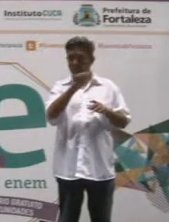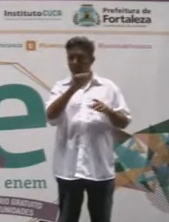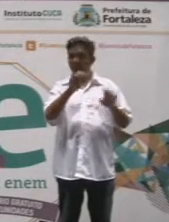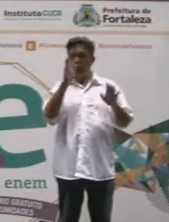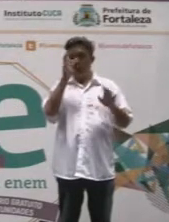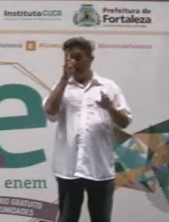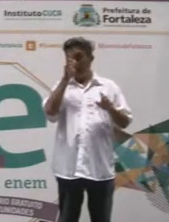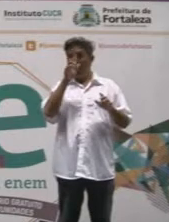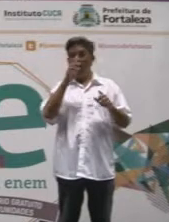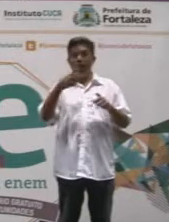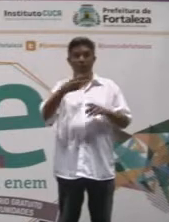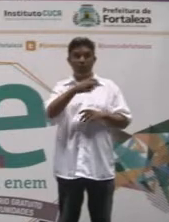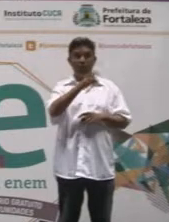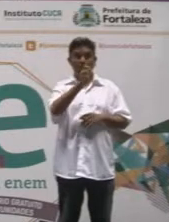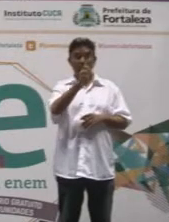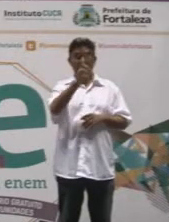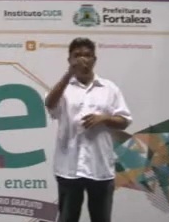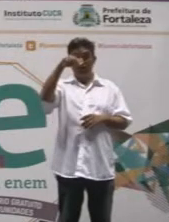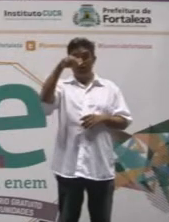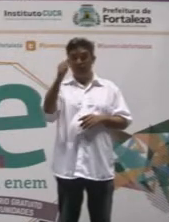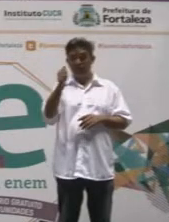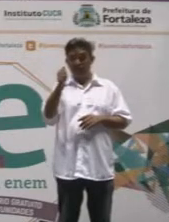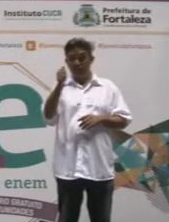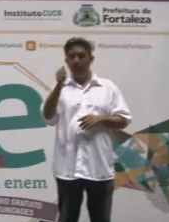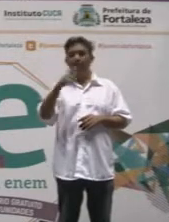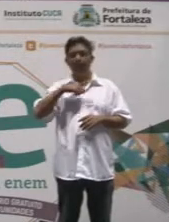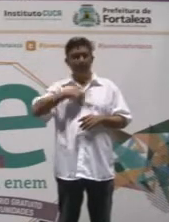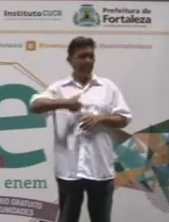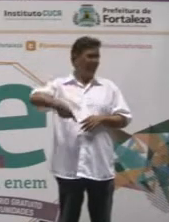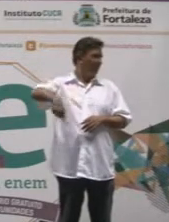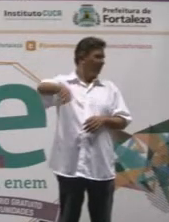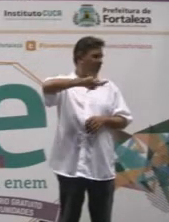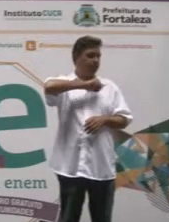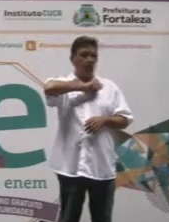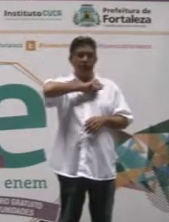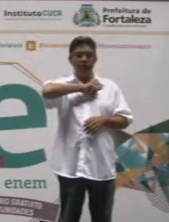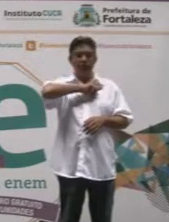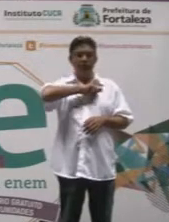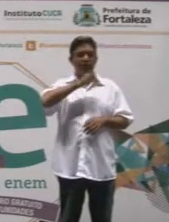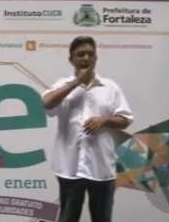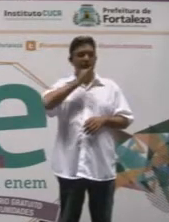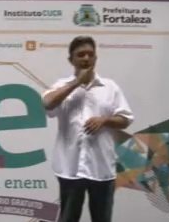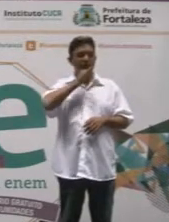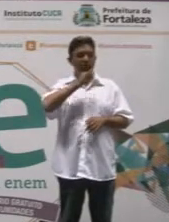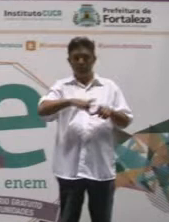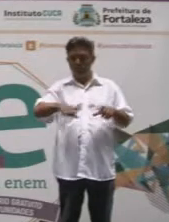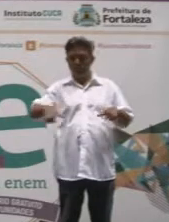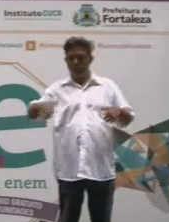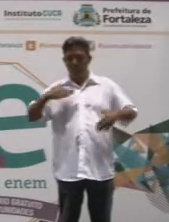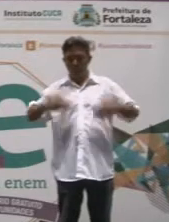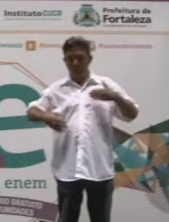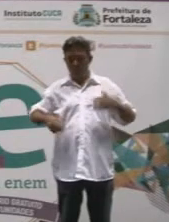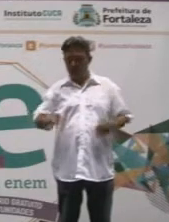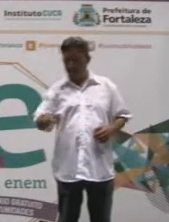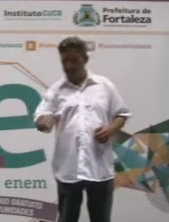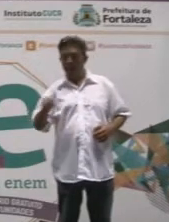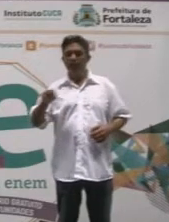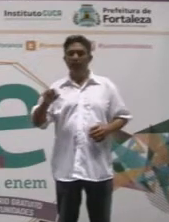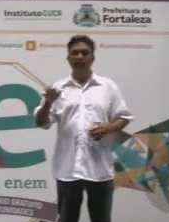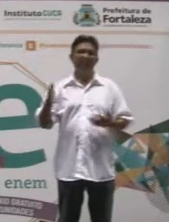RNA, contagioso, altamente contagioso, até de você tocar no cadáver pega. É transmitido